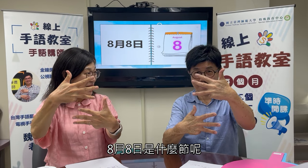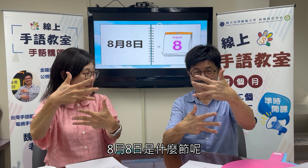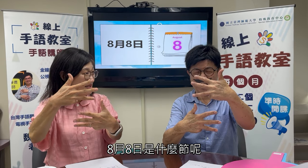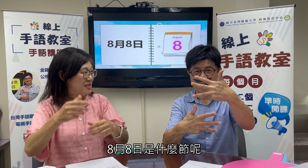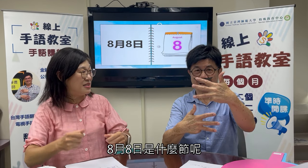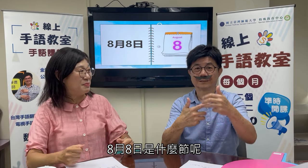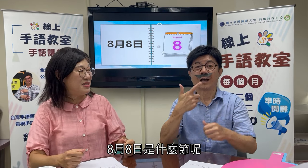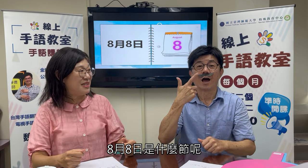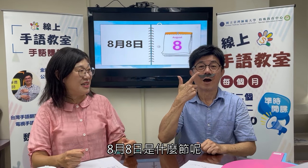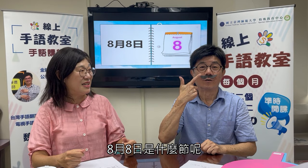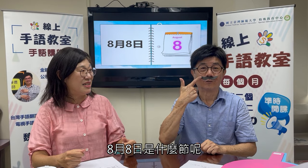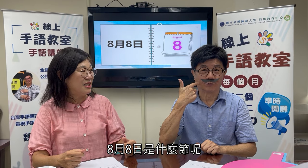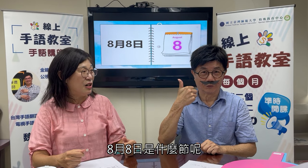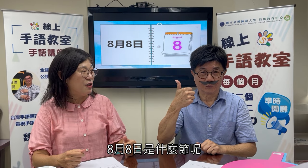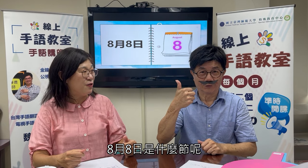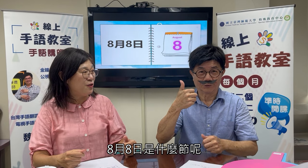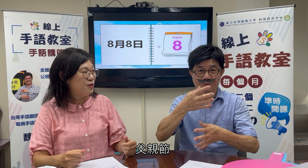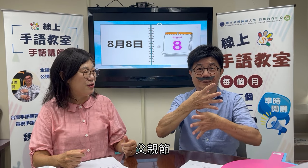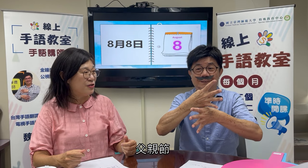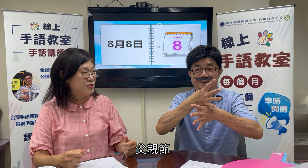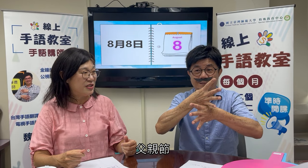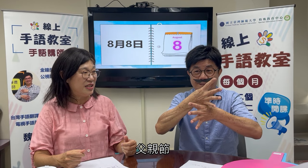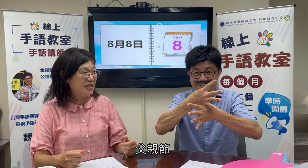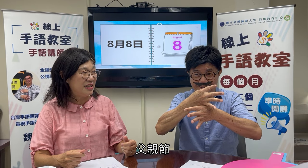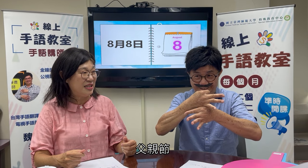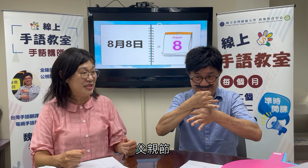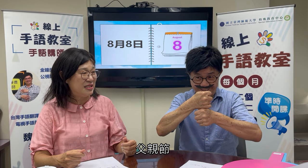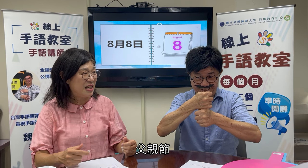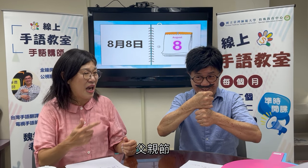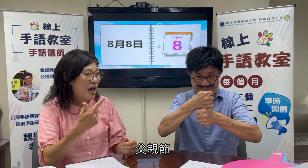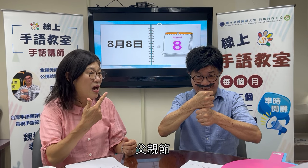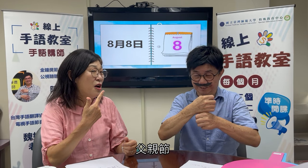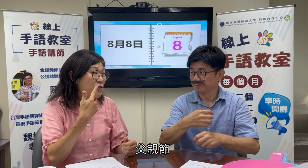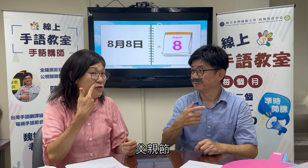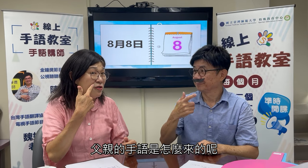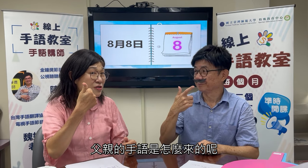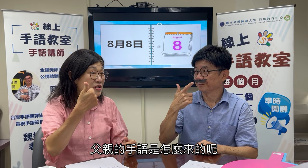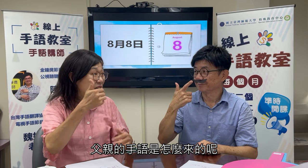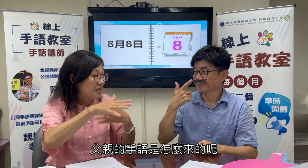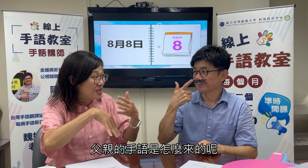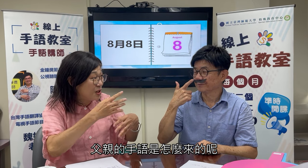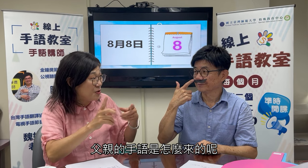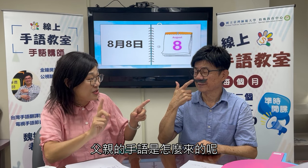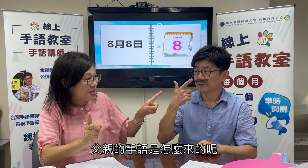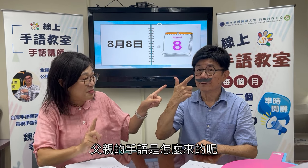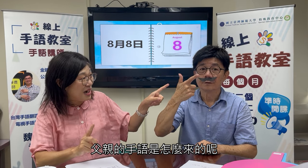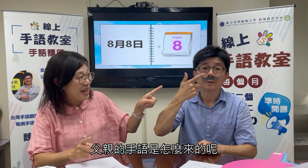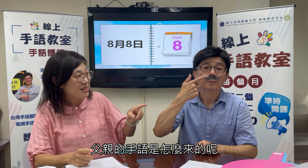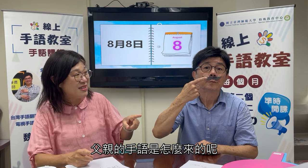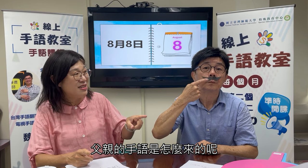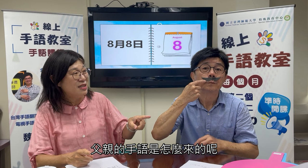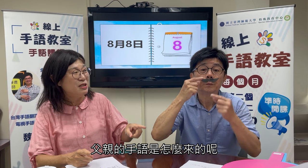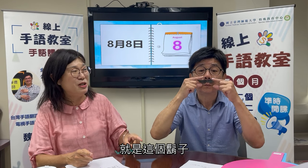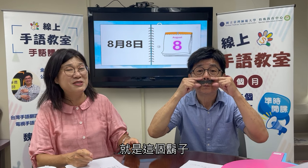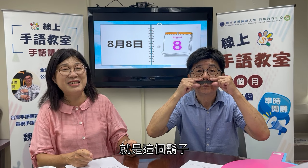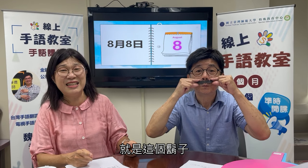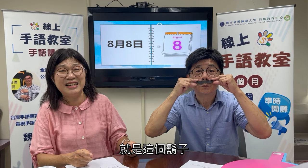8月8日是什么节呢？父亲节。父亲的手语是怎么来的呢？就是这个